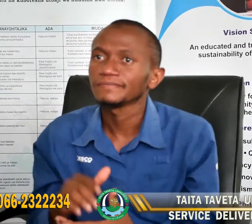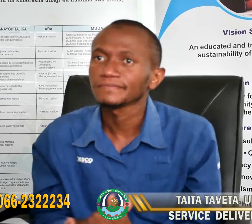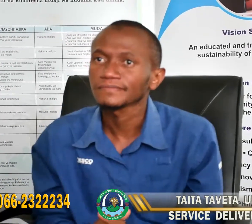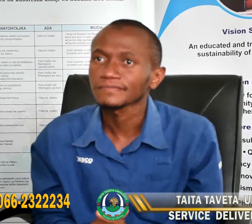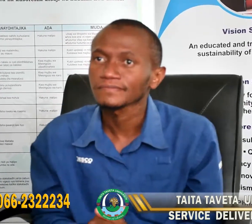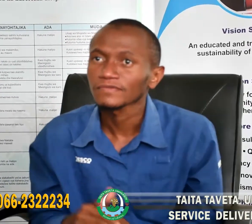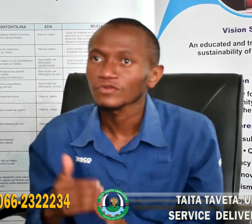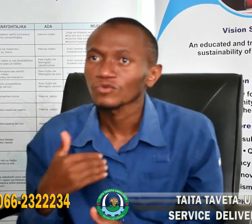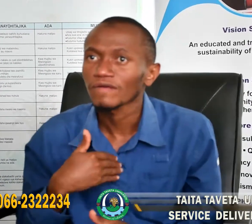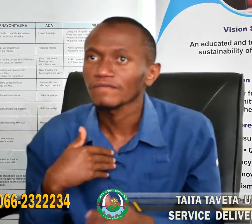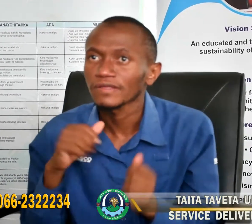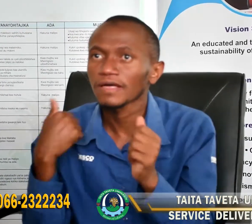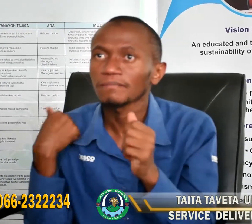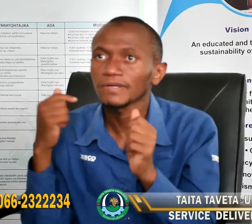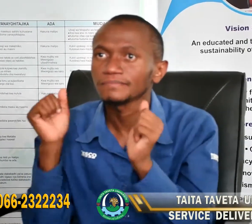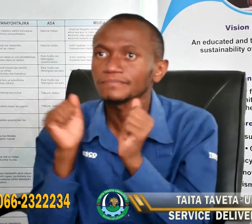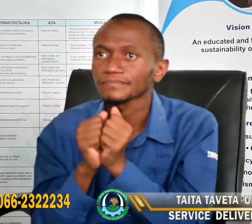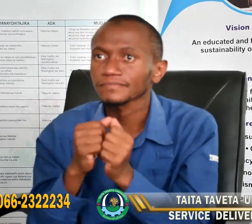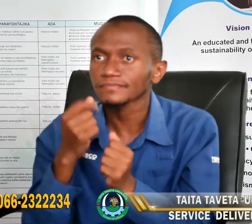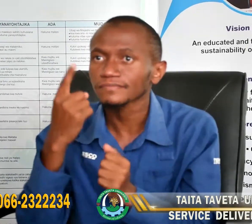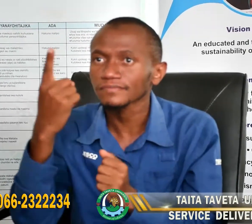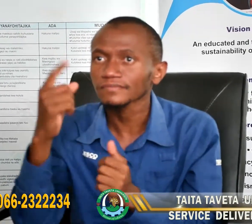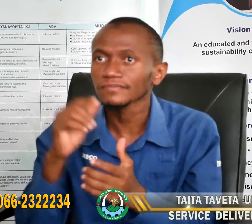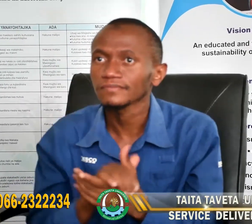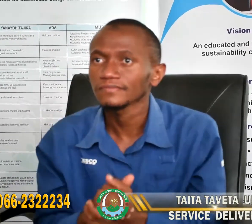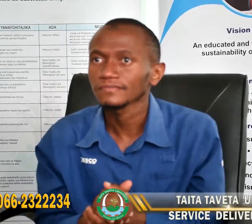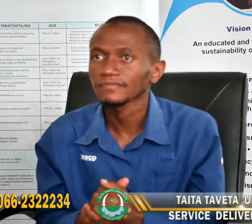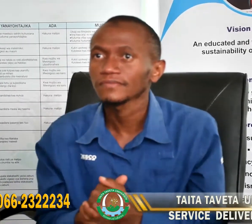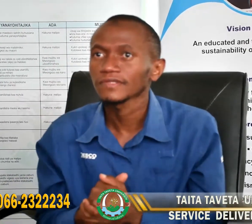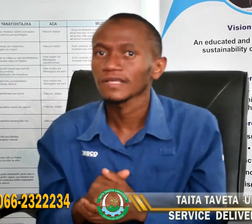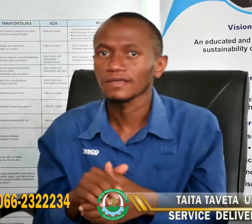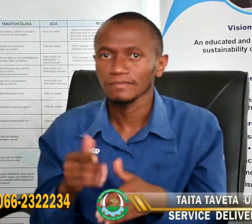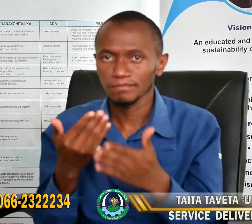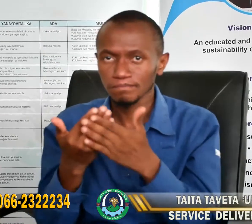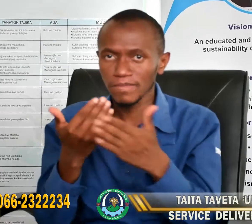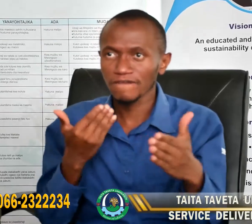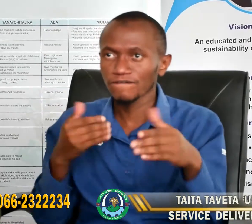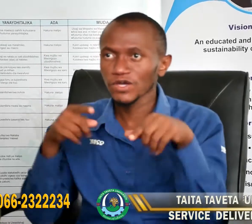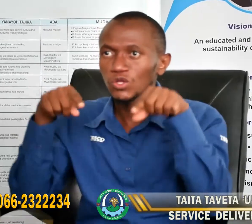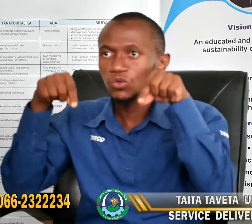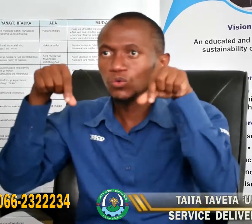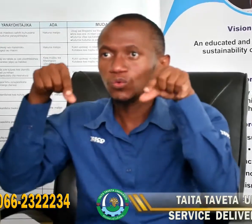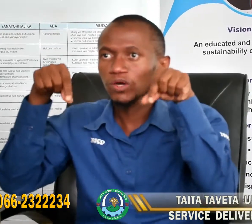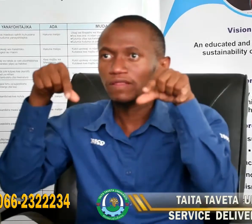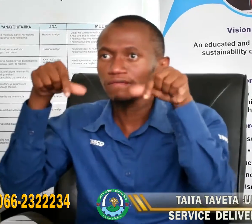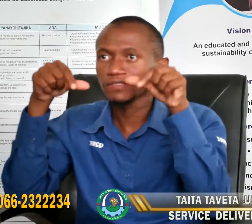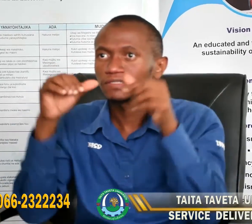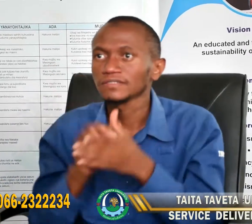12. Ununuzi wa bidhaa, huduma na kazi kwa idara za